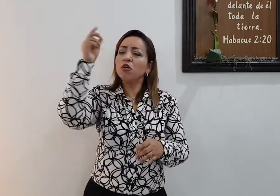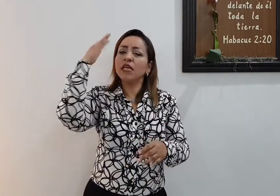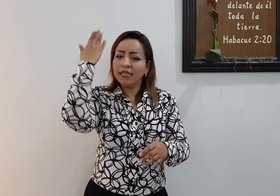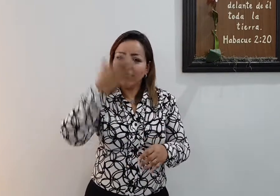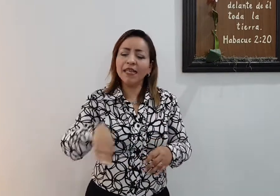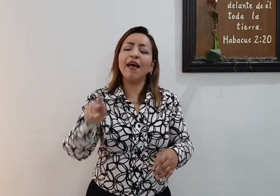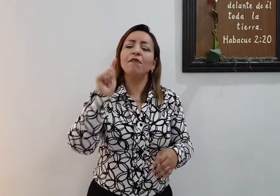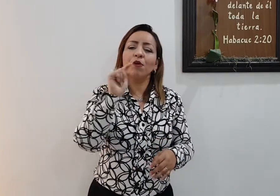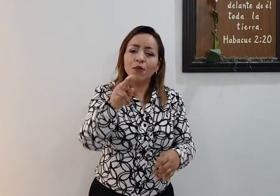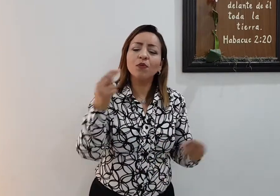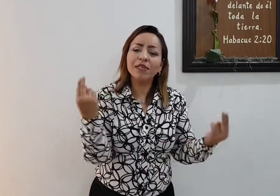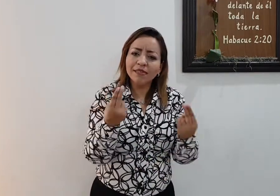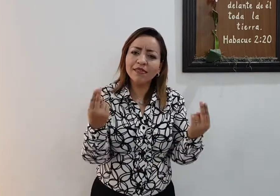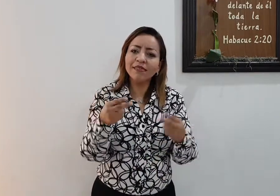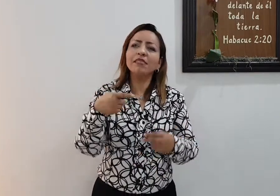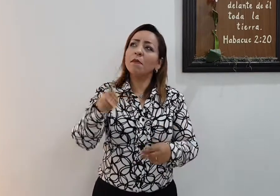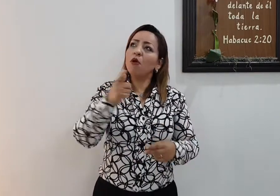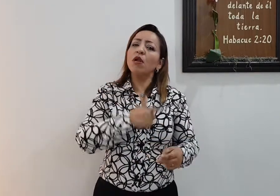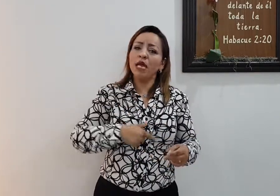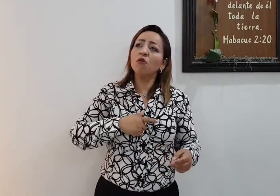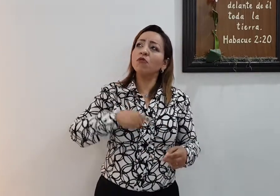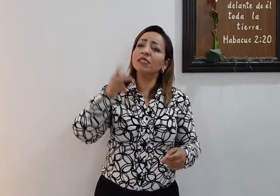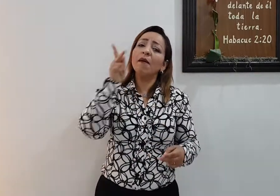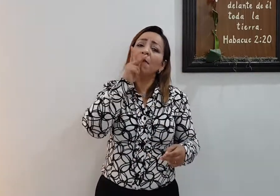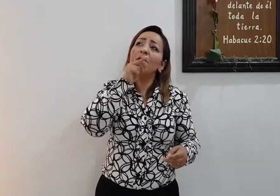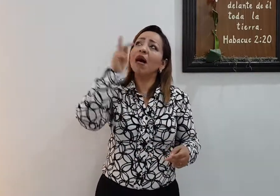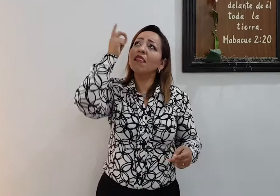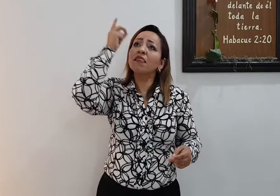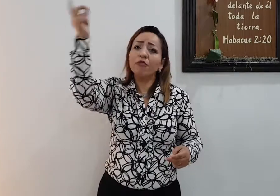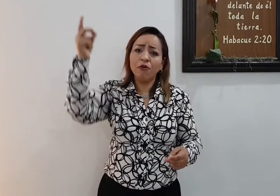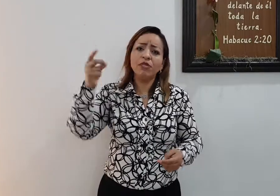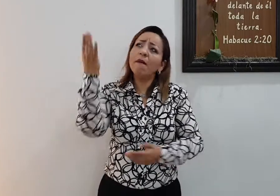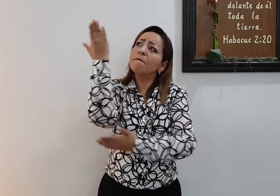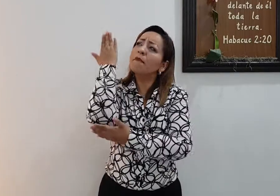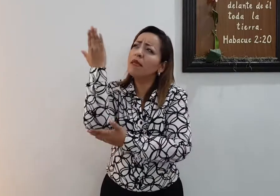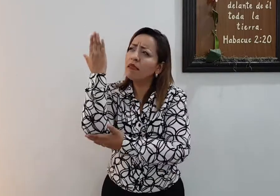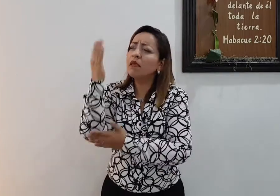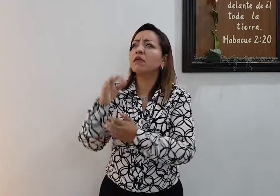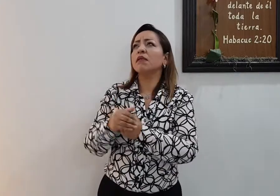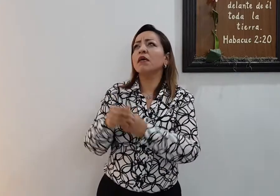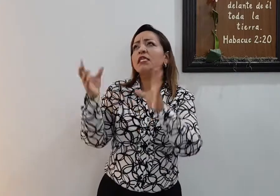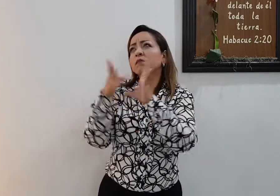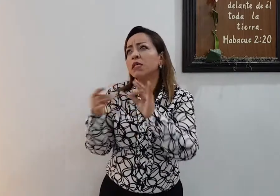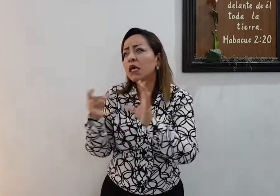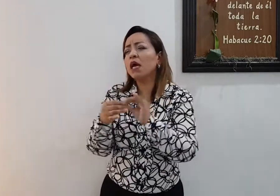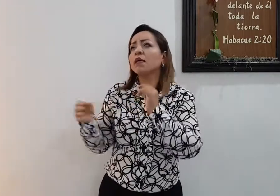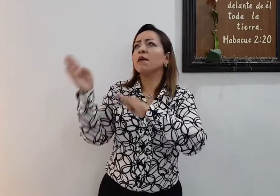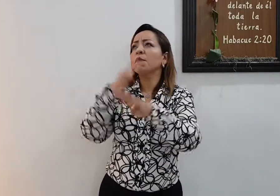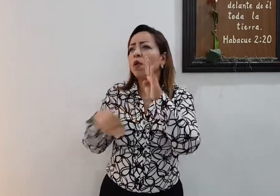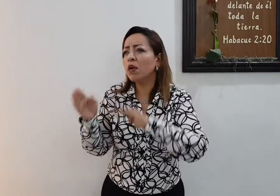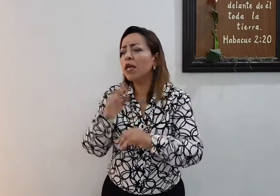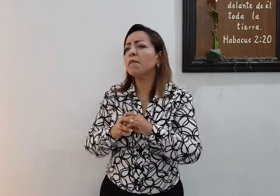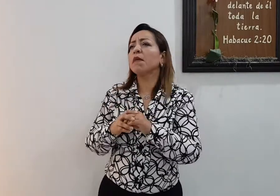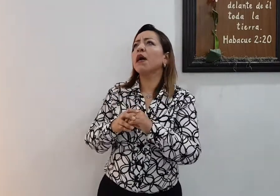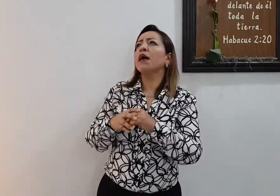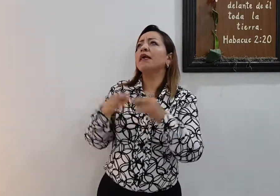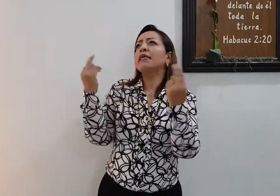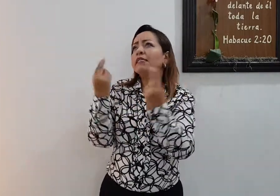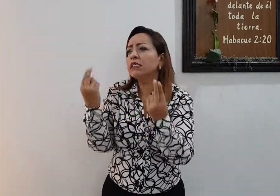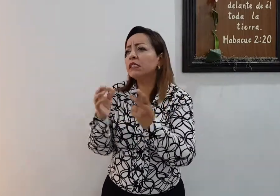y me ayudas. Papá, no puedo con esto. Papá, tengo este problema. Y usted, en su figura paterna, dice, yo te